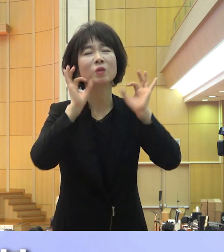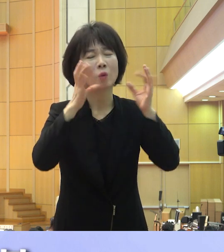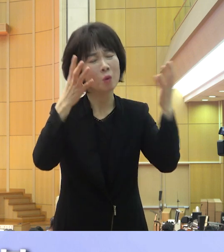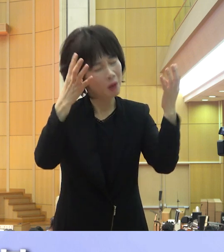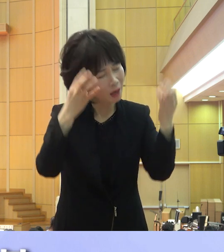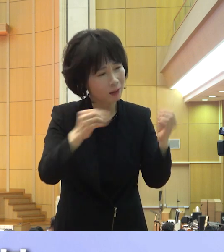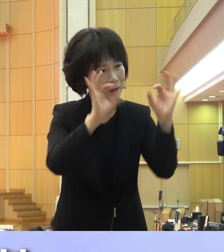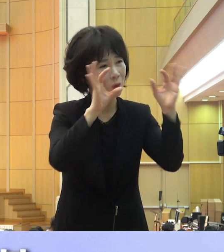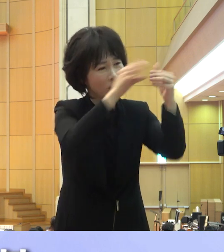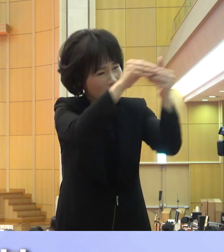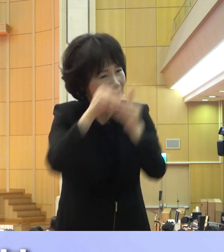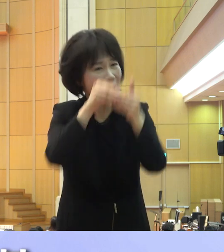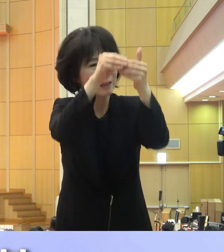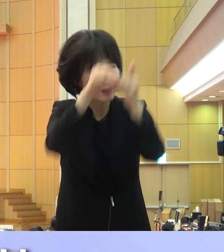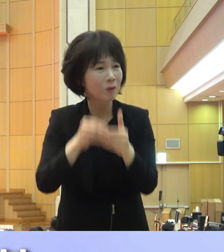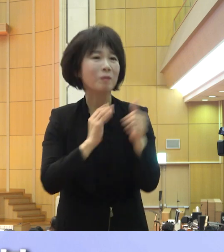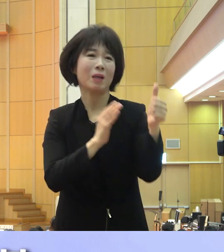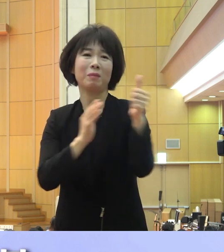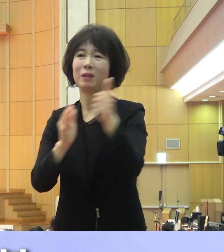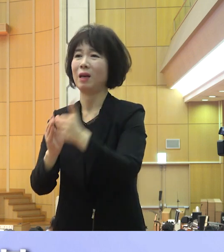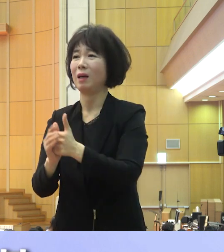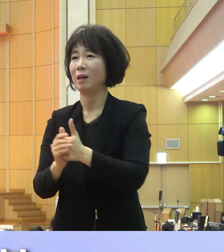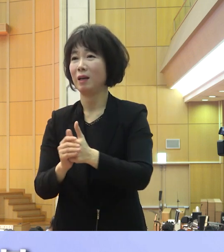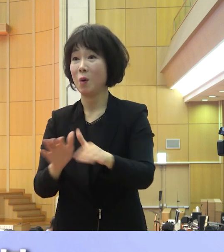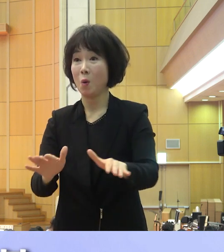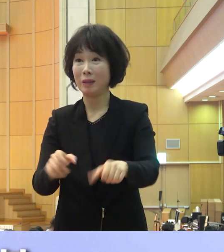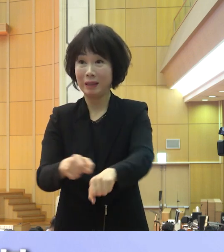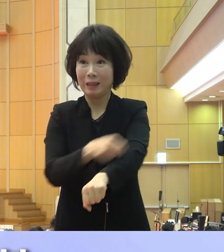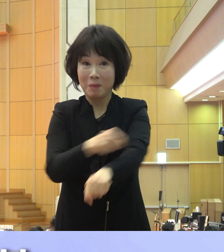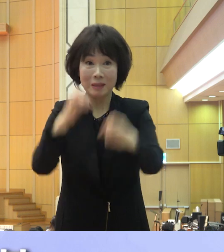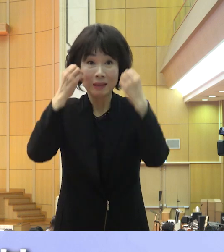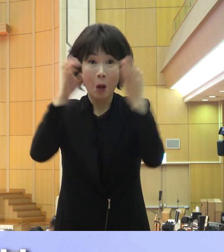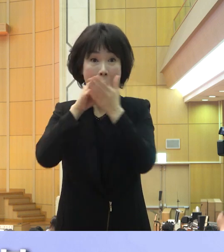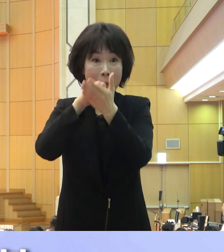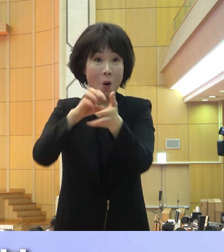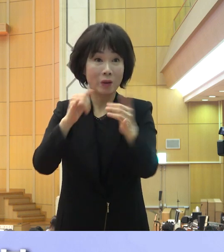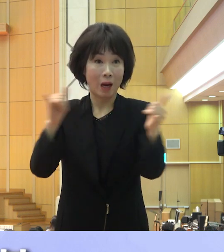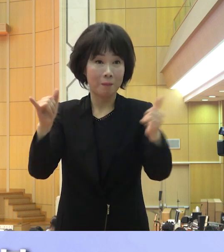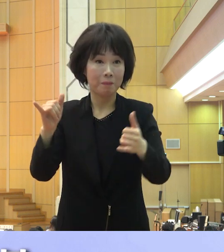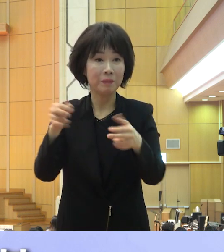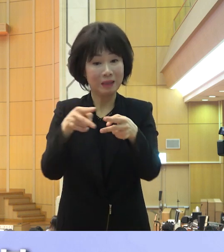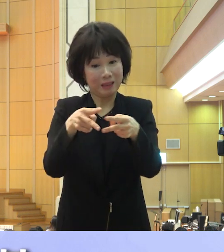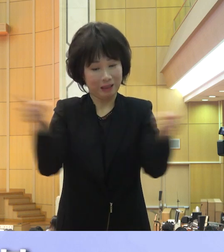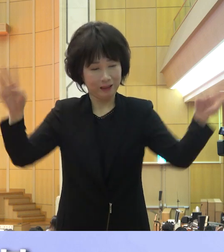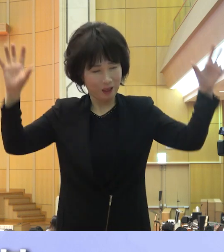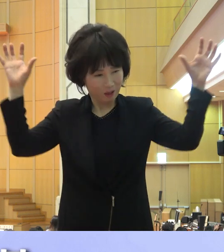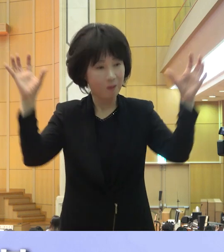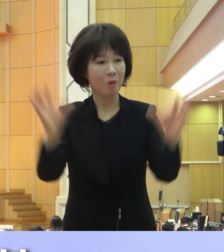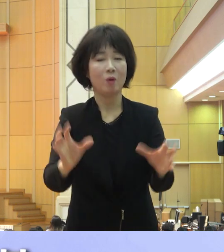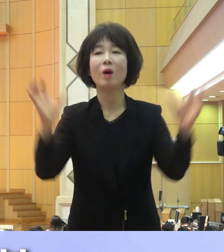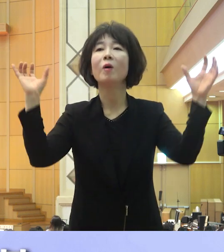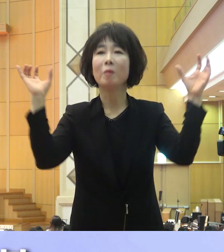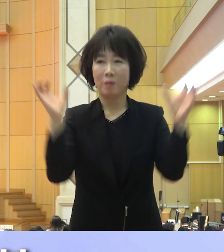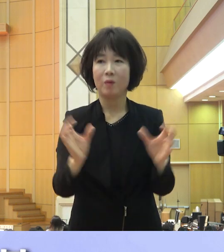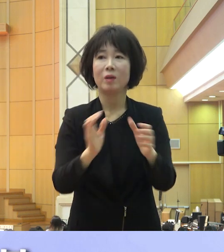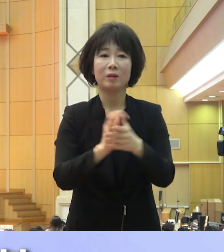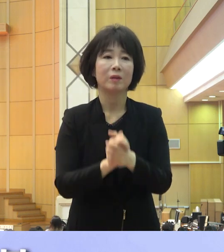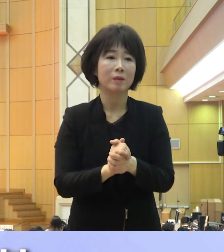전도 많이 하시기 바라고, 오늘 또 새로 나오신 분들은 2층 세가종 환영실에